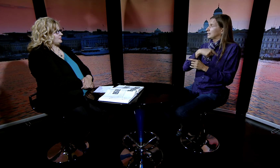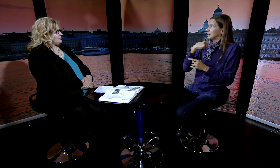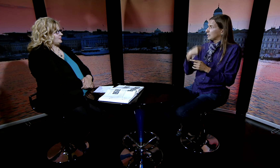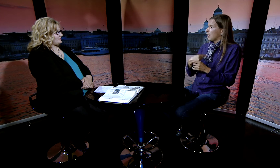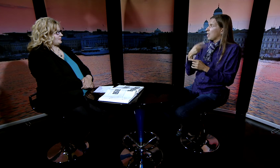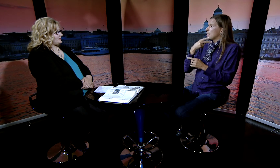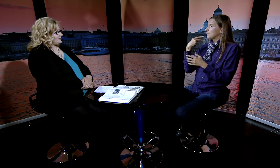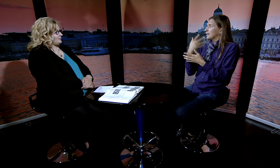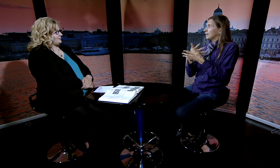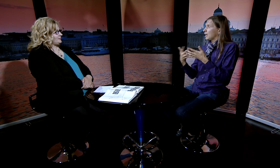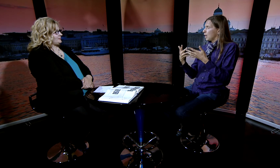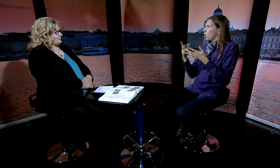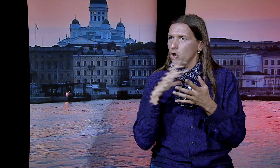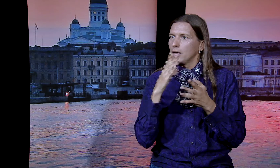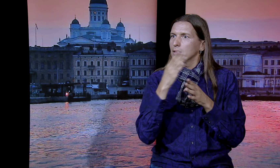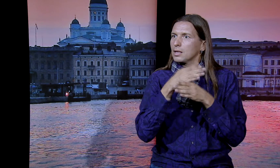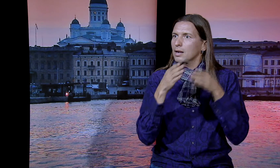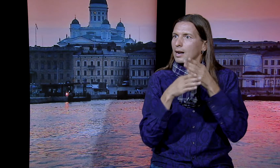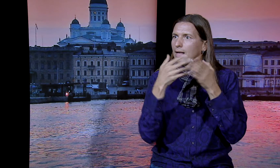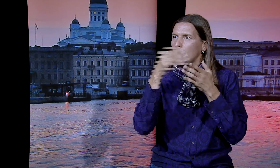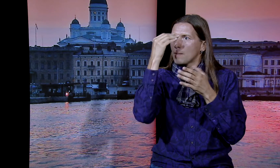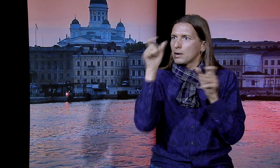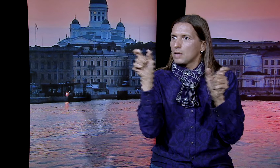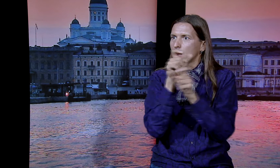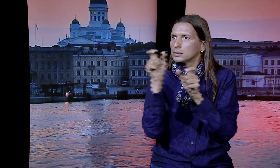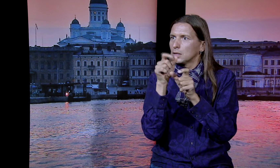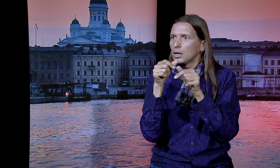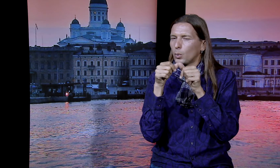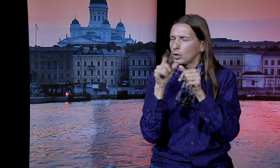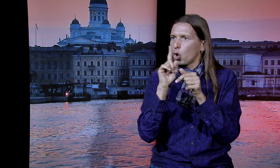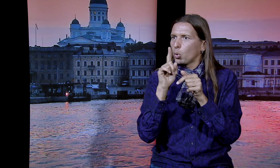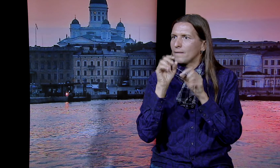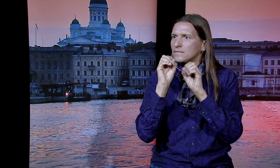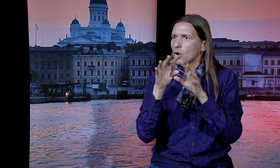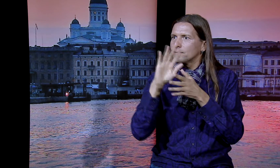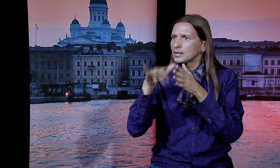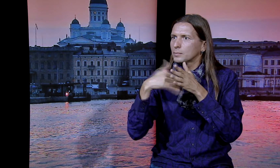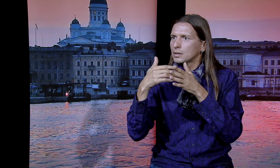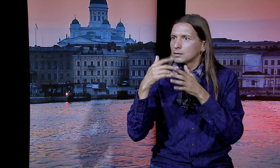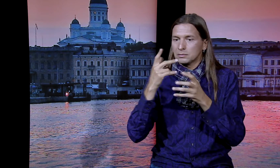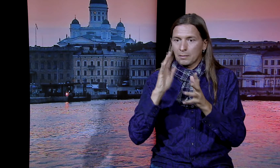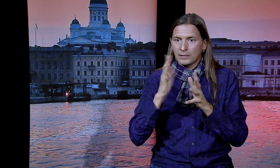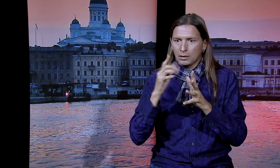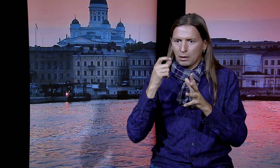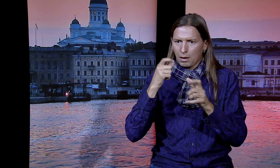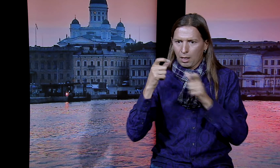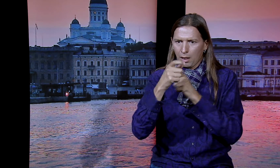sanotaan kaunis talo, niin hebrean kielessä sanat ilmaistaan päinvastaisessa järjestyksessä, eli talo